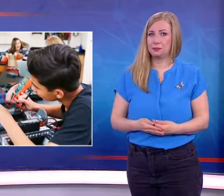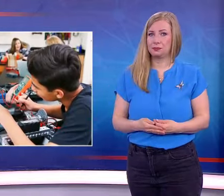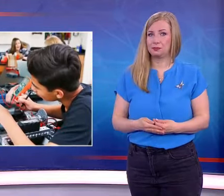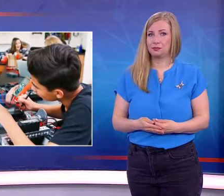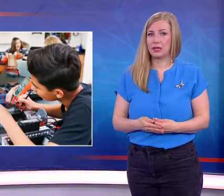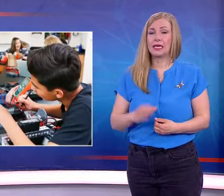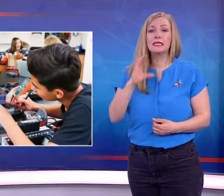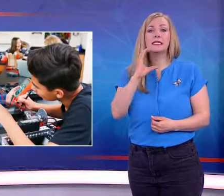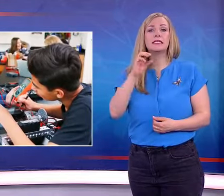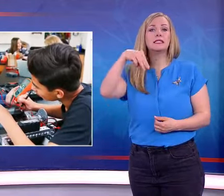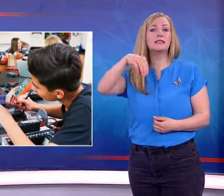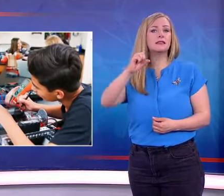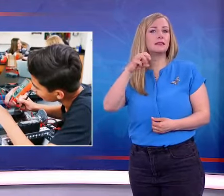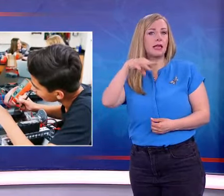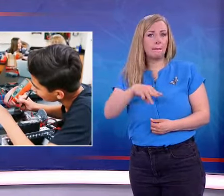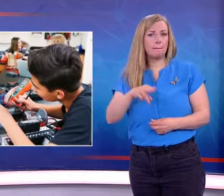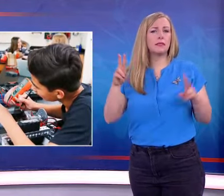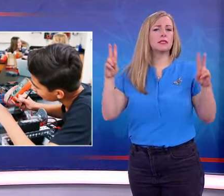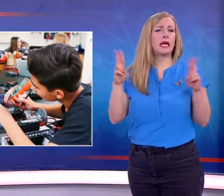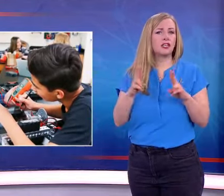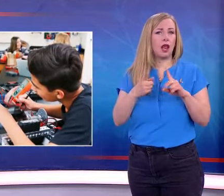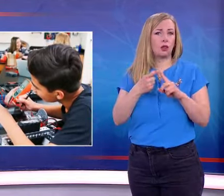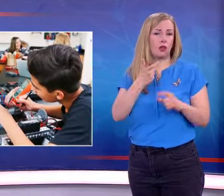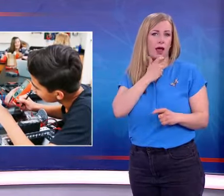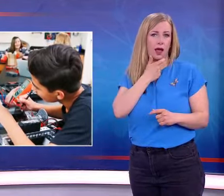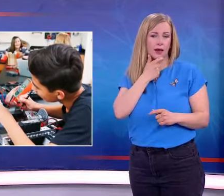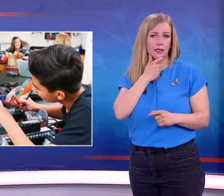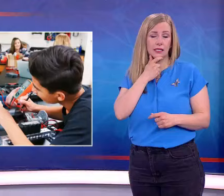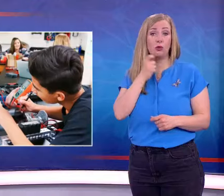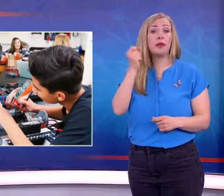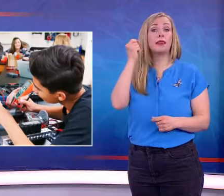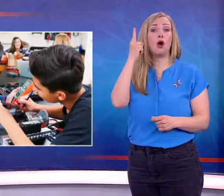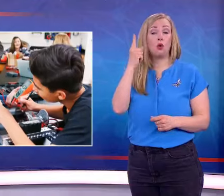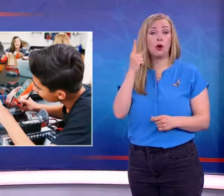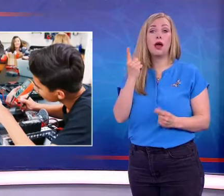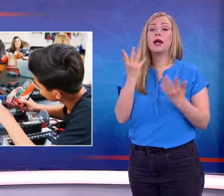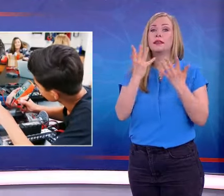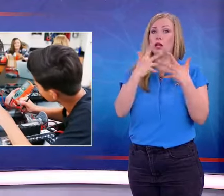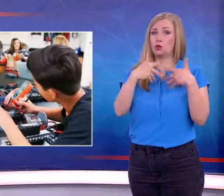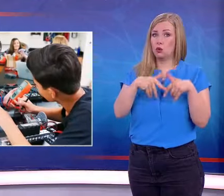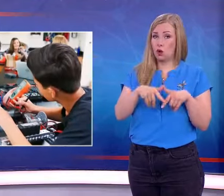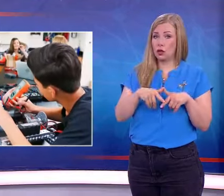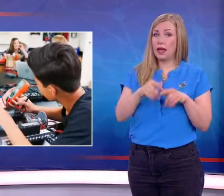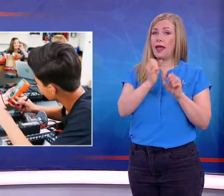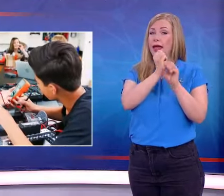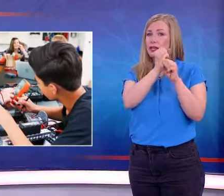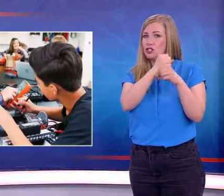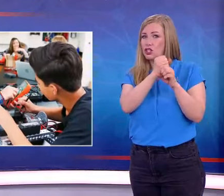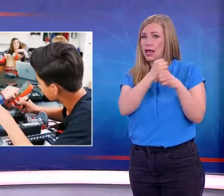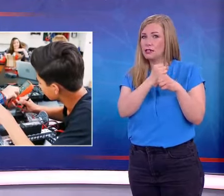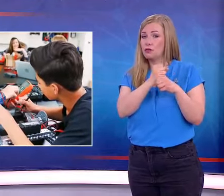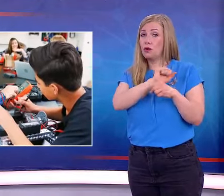STEM е съкращение от английските думи наука, технологии, инженерство и математика.